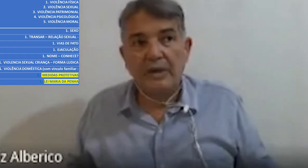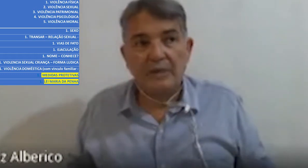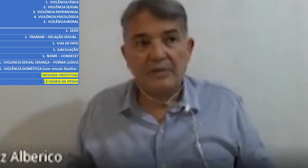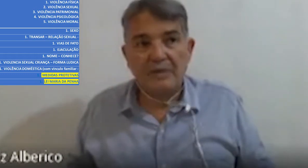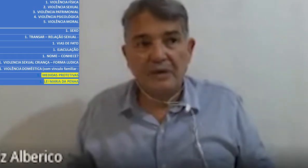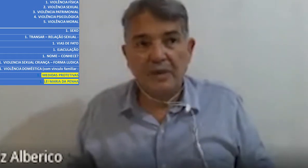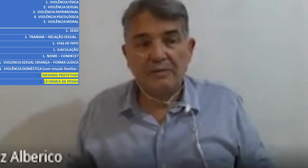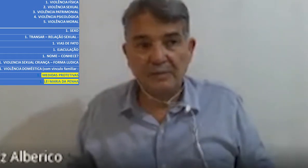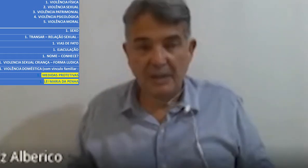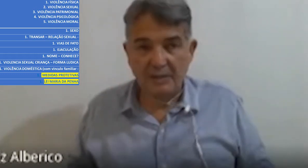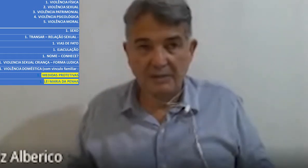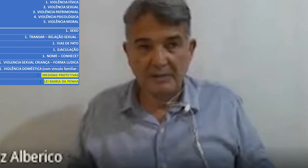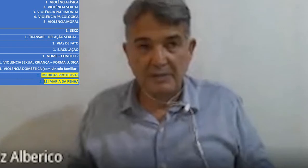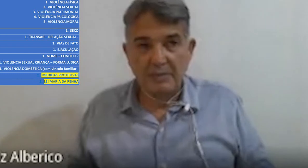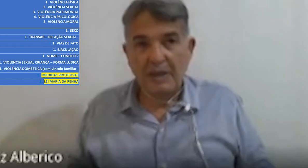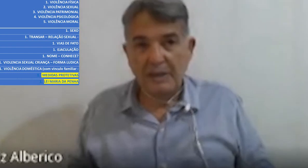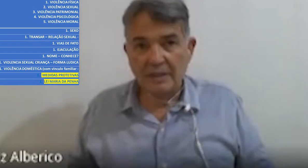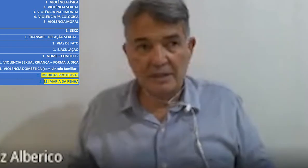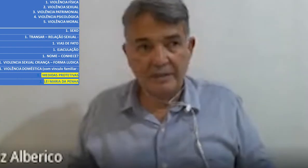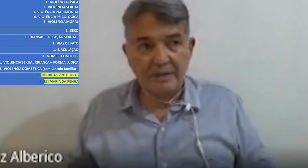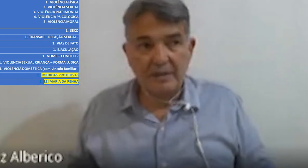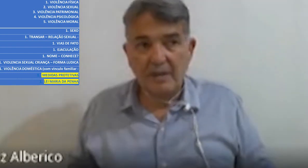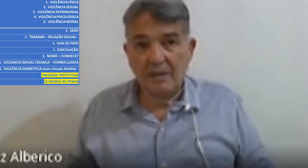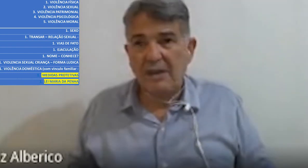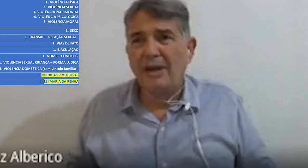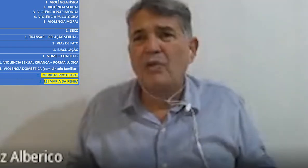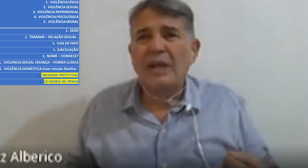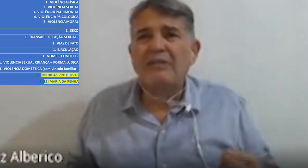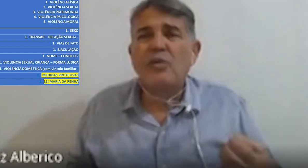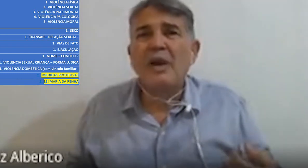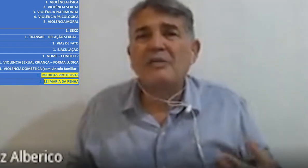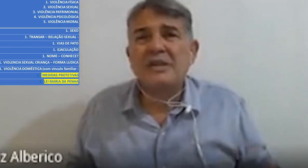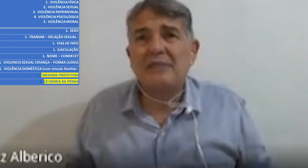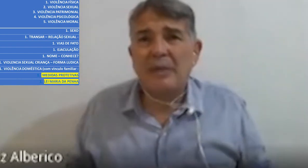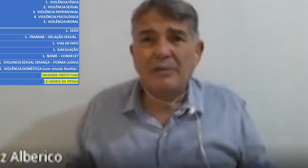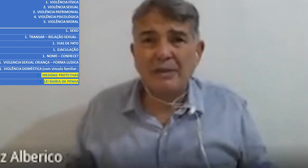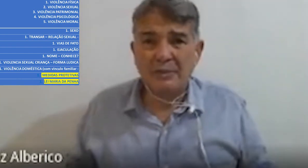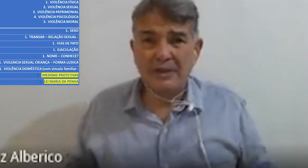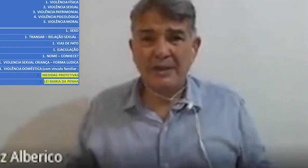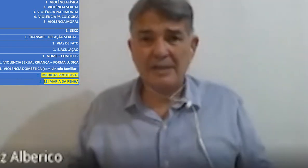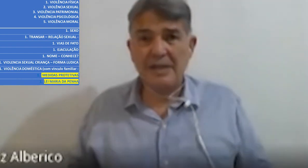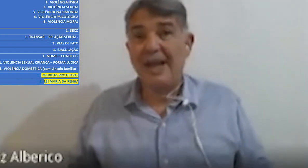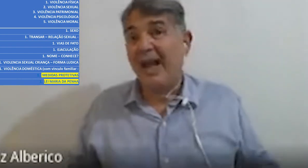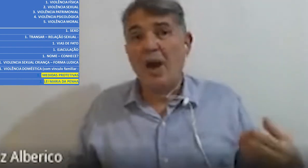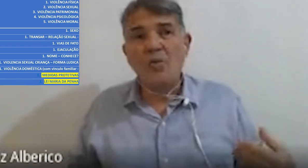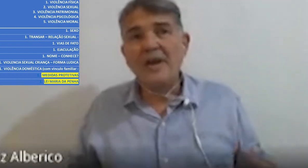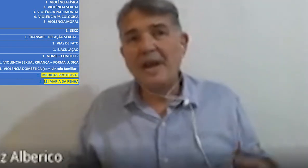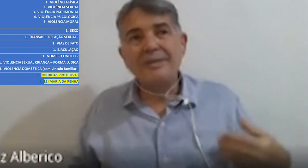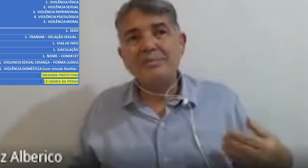que você vai perguntar para a criança, como é que você vai perguntar para a criança? Alguém